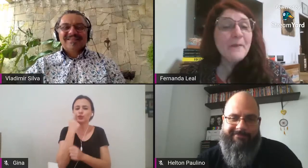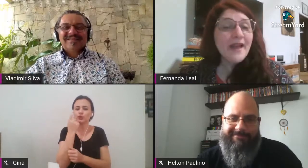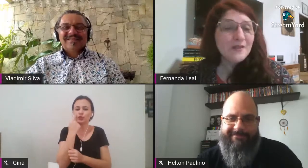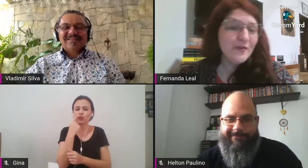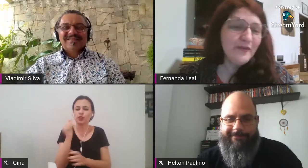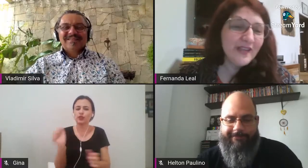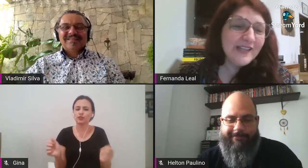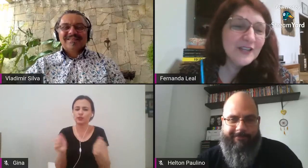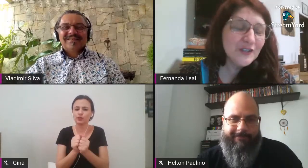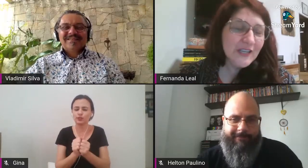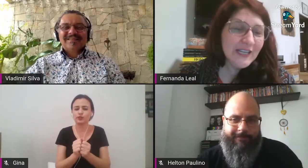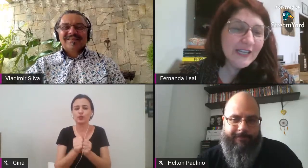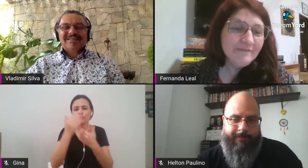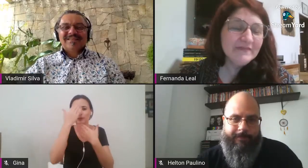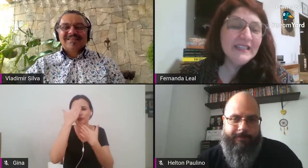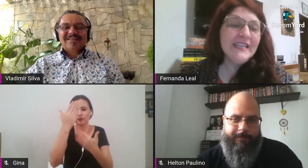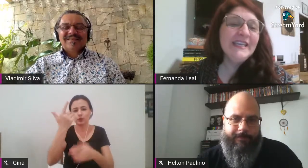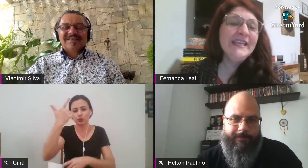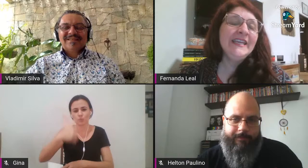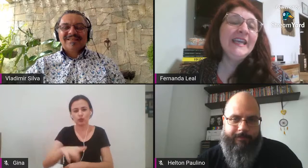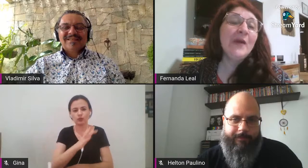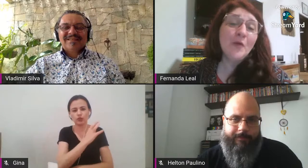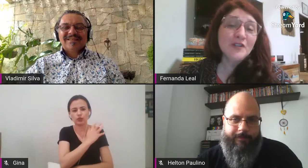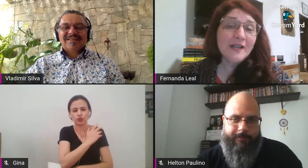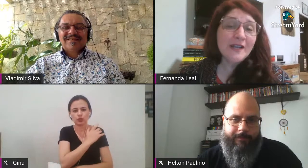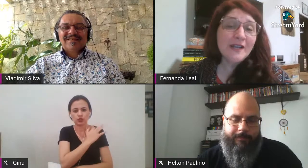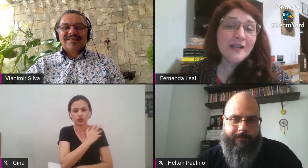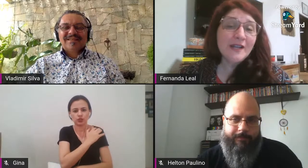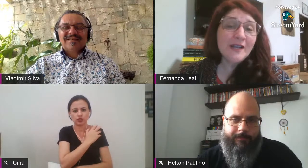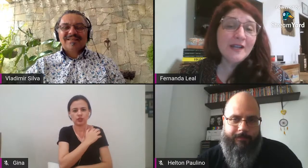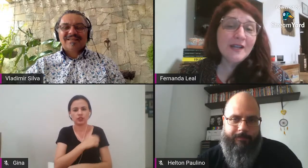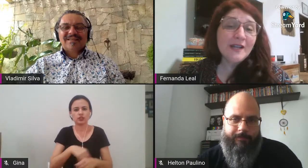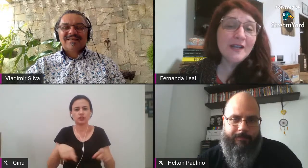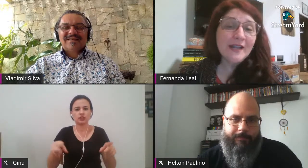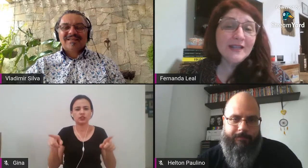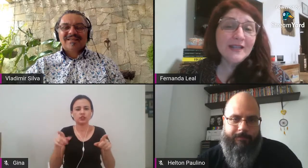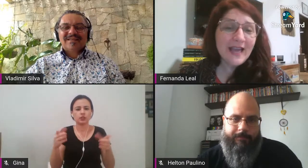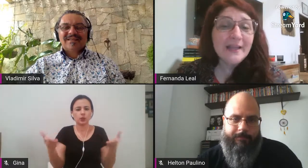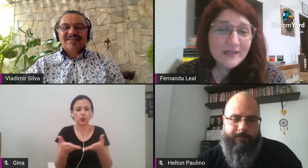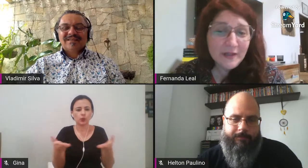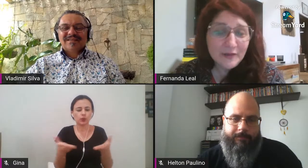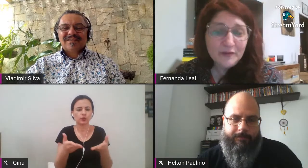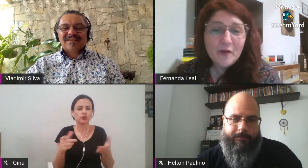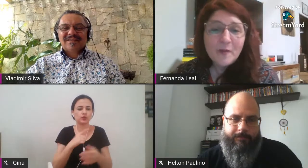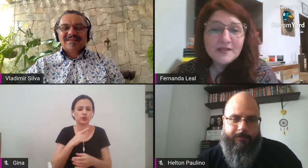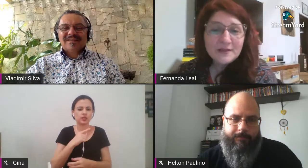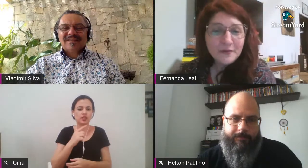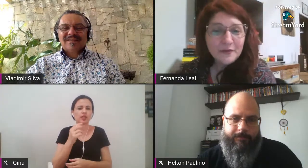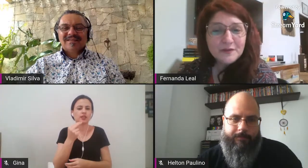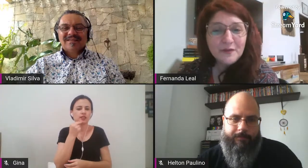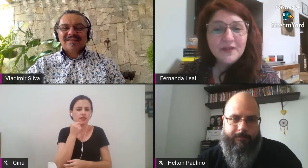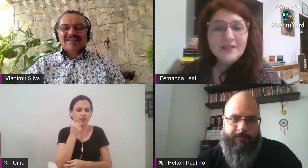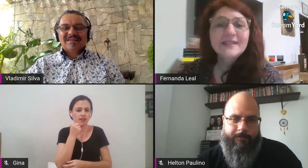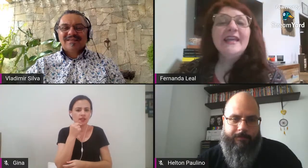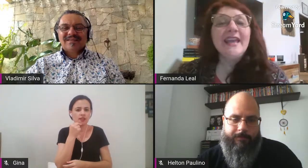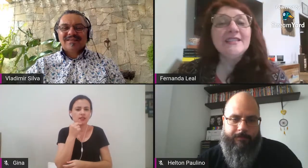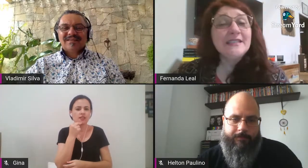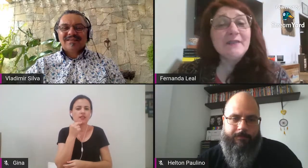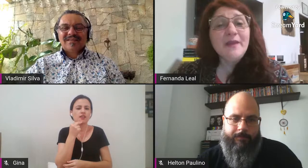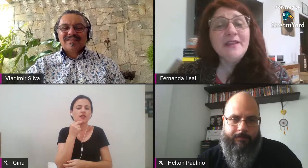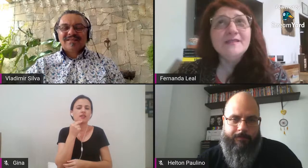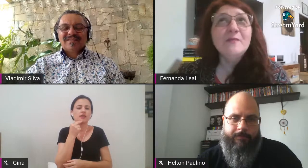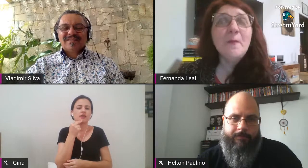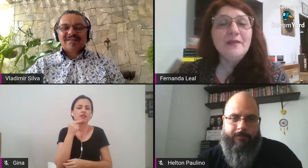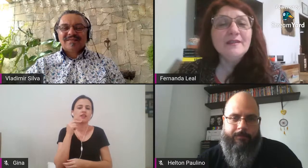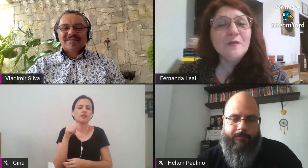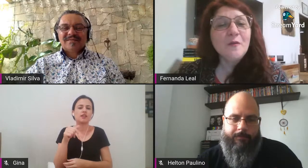Agradecer mais uma vez a Gina e hoje a Natália, né? Natália do Centro de Formação de Professores.